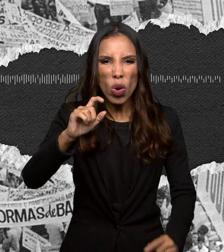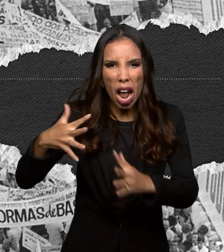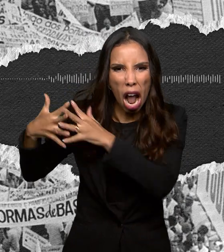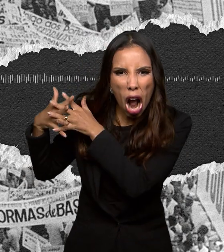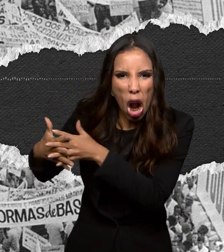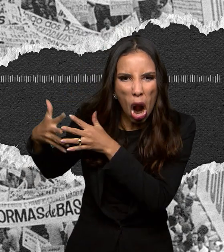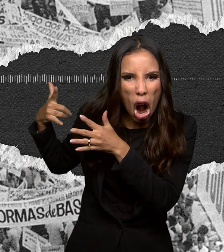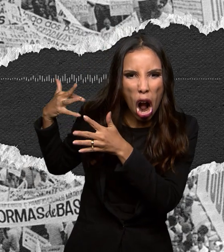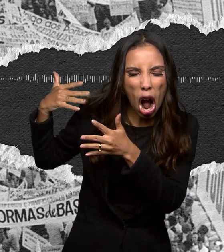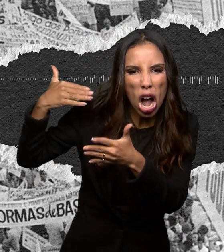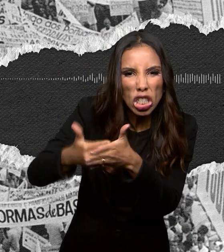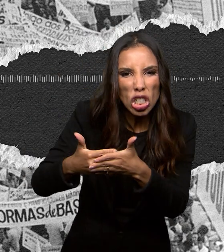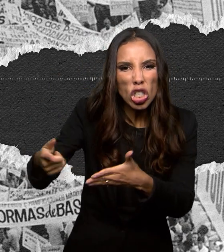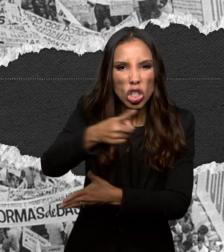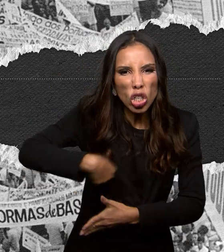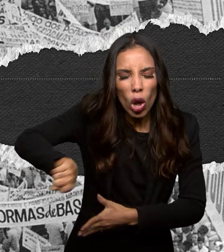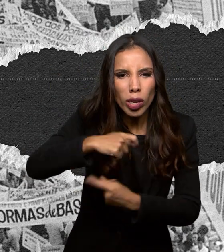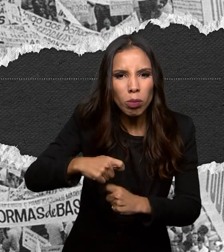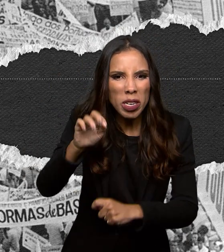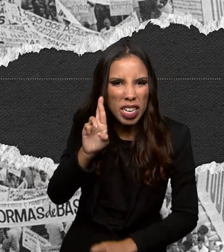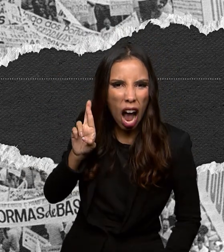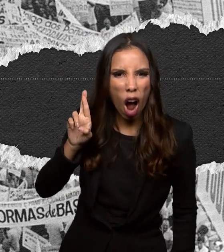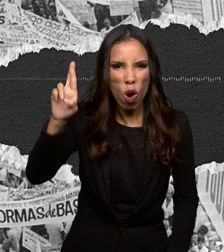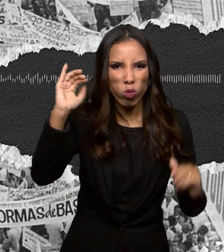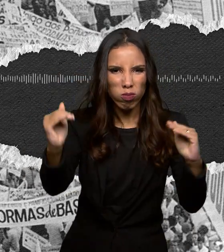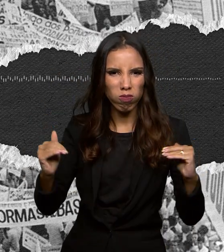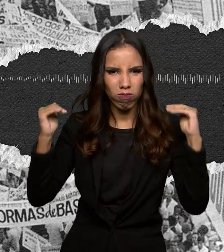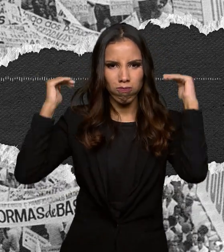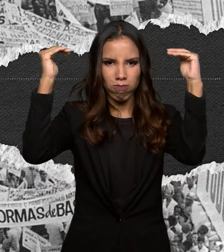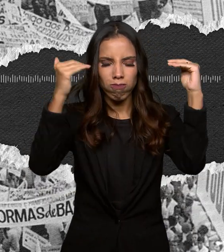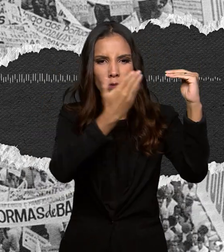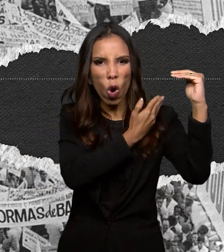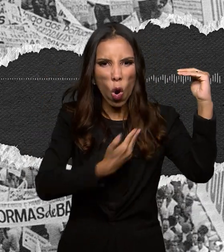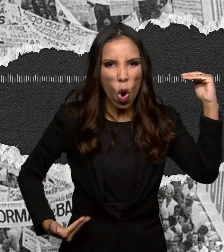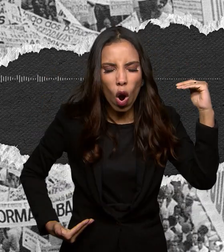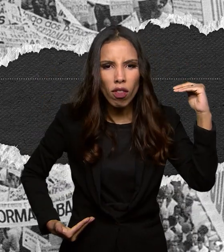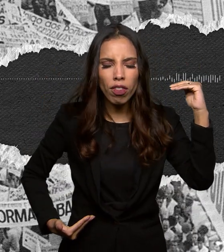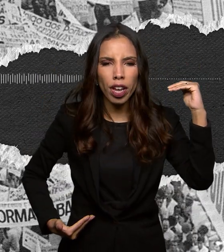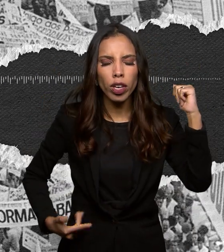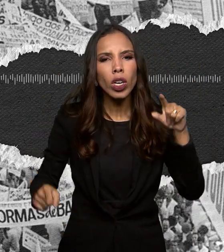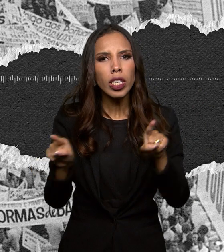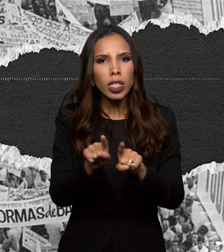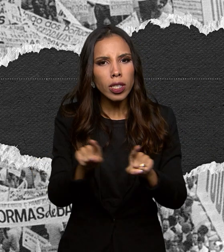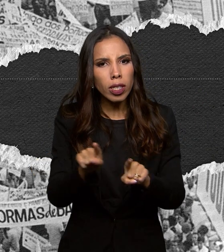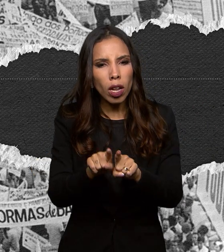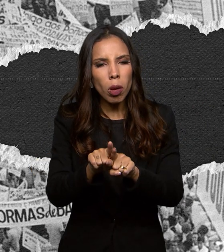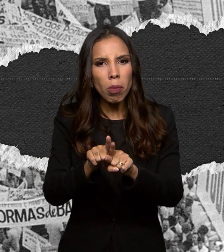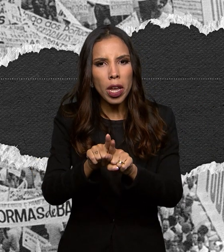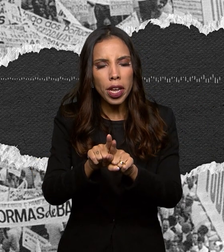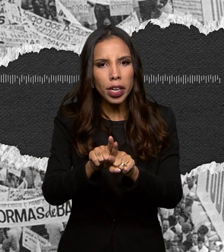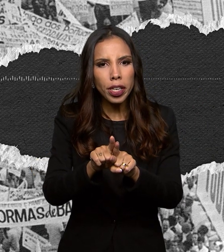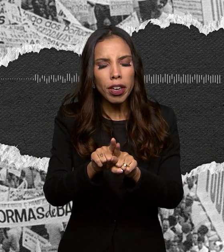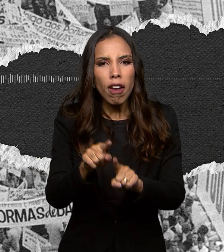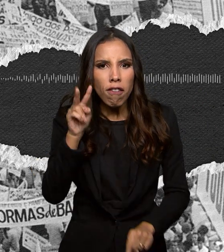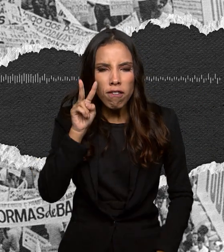autoridade do governo e a existência de governo. Não podemos